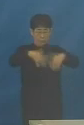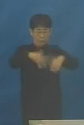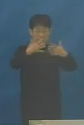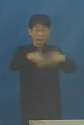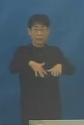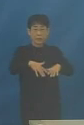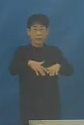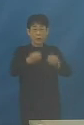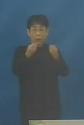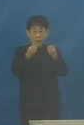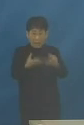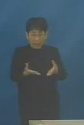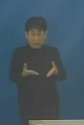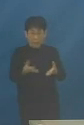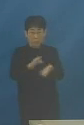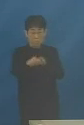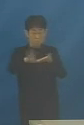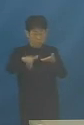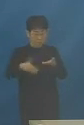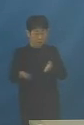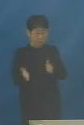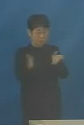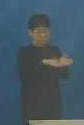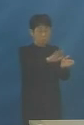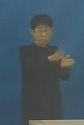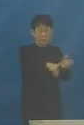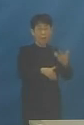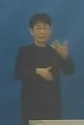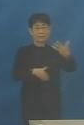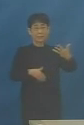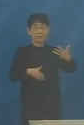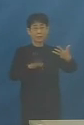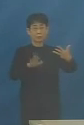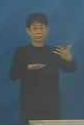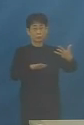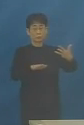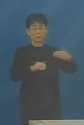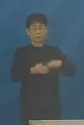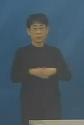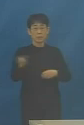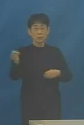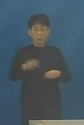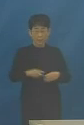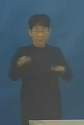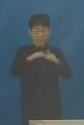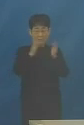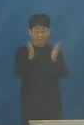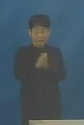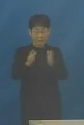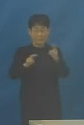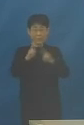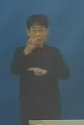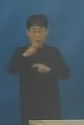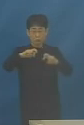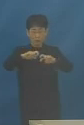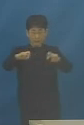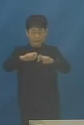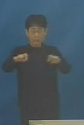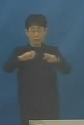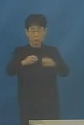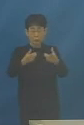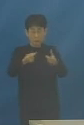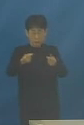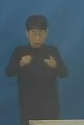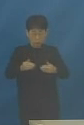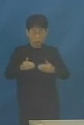8台ということに致しておりますそれからあの全ゲノム解析これもあの進めていこうと